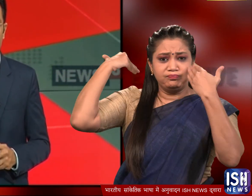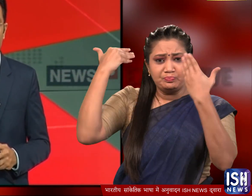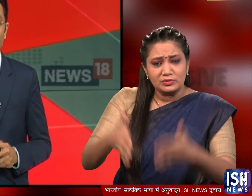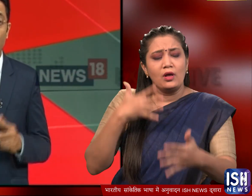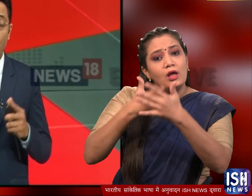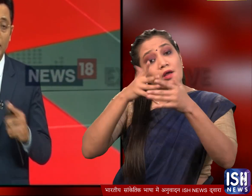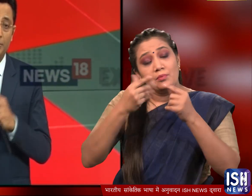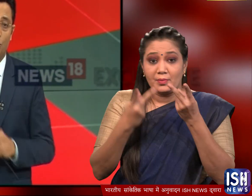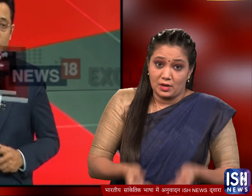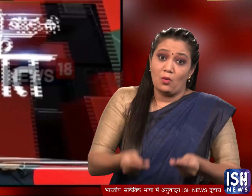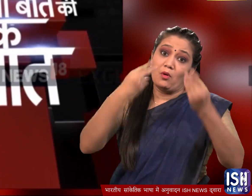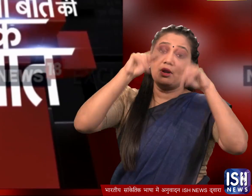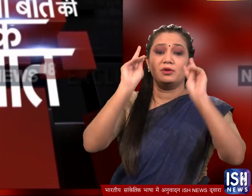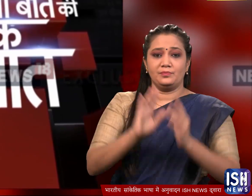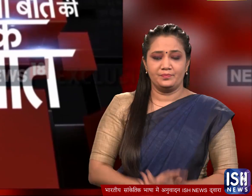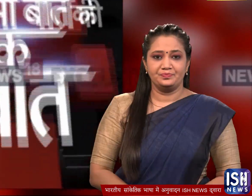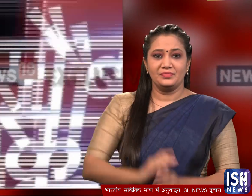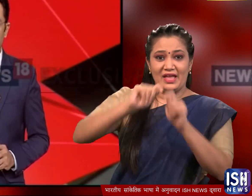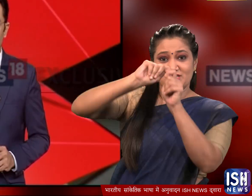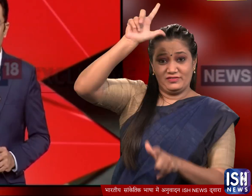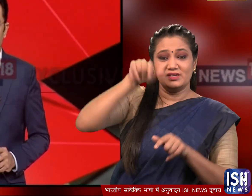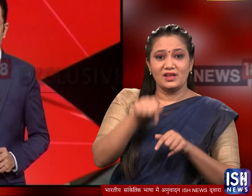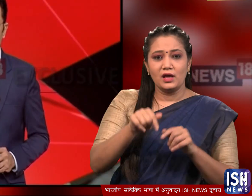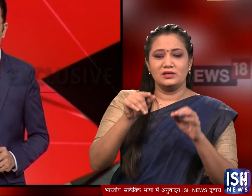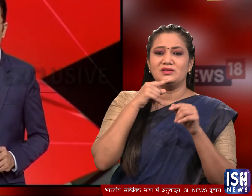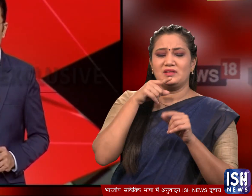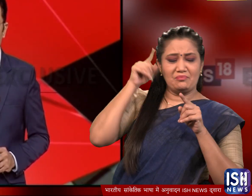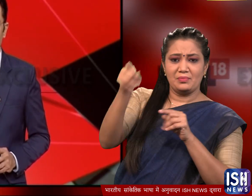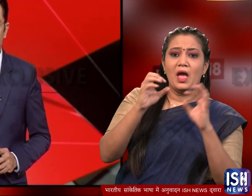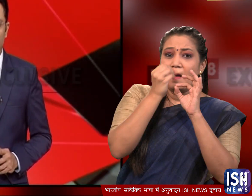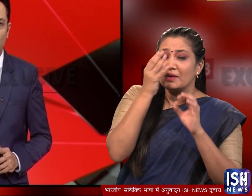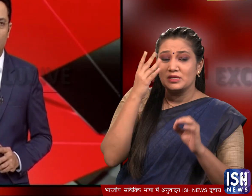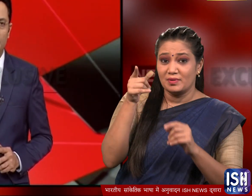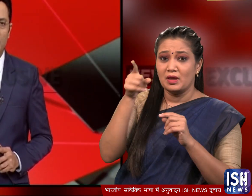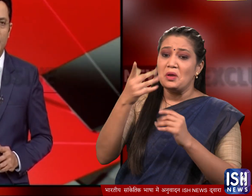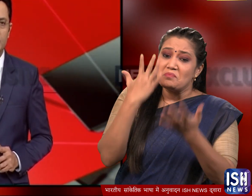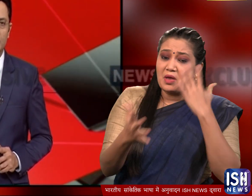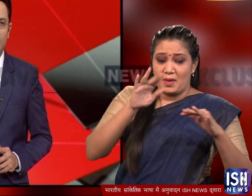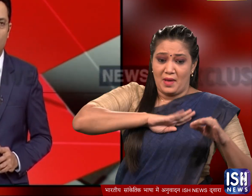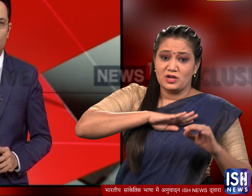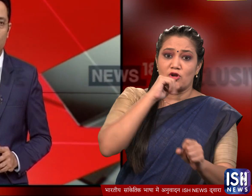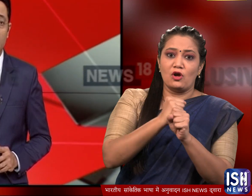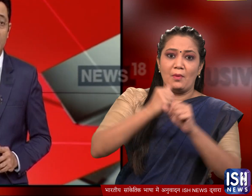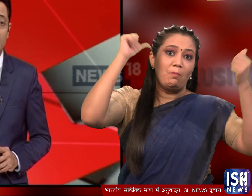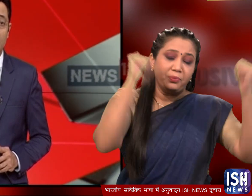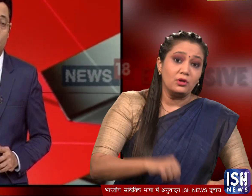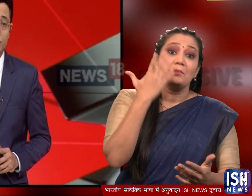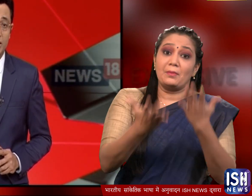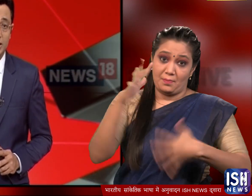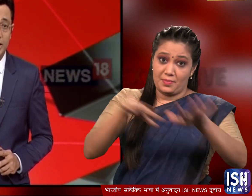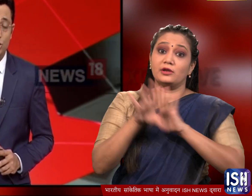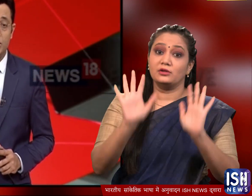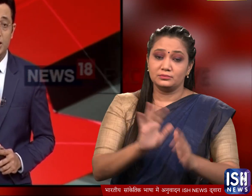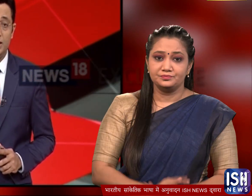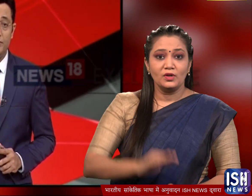झेल रहे हैं, वो और गंभीर हो सकती है। शिवसेना ने आरोप लगाया कि बीजेपी अगले कुछ महीनों में महाराष्ट्र सरकार को गिराने की कोशिश